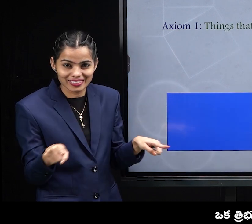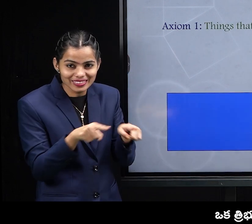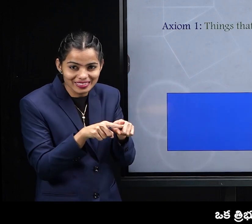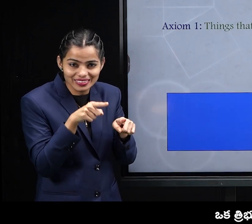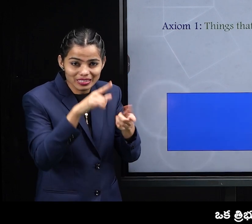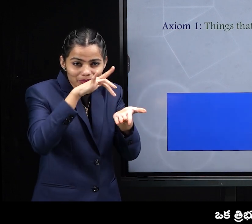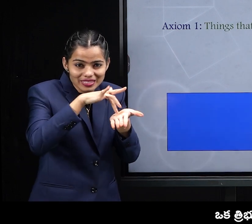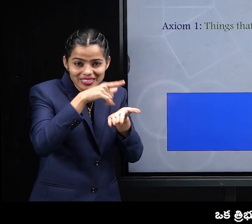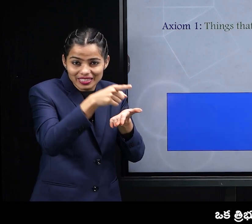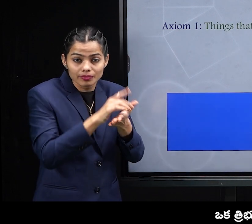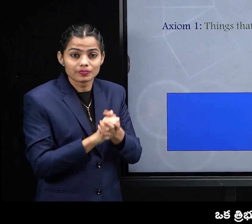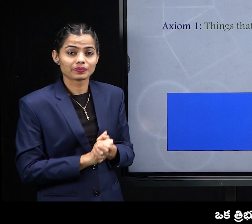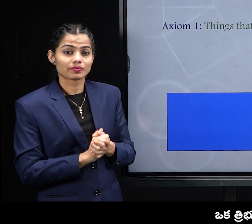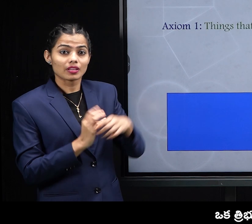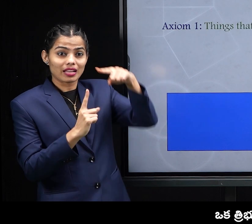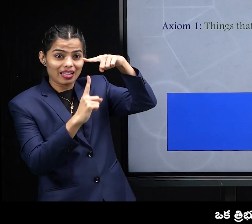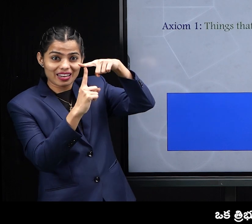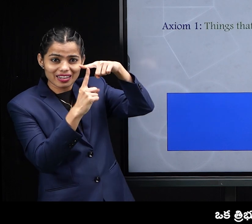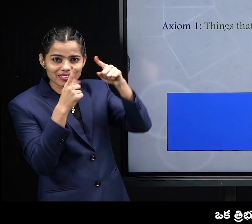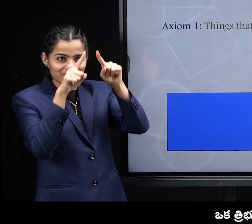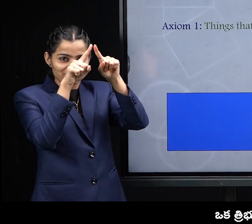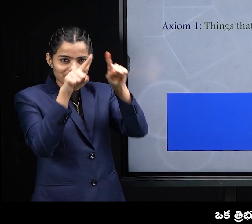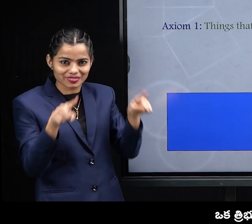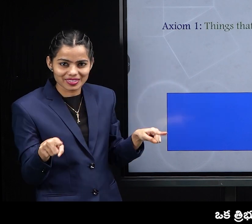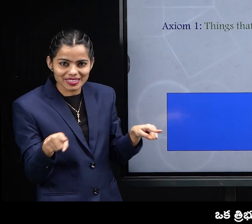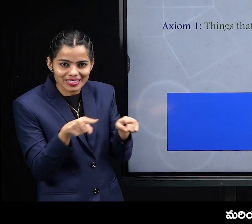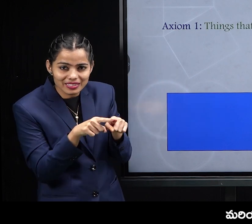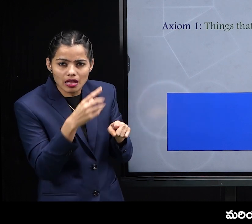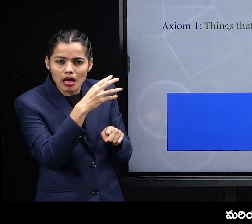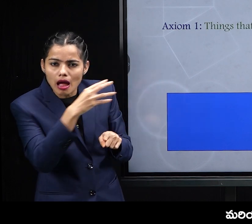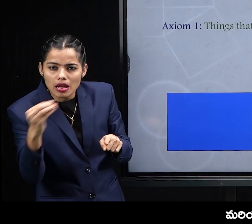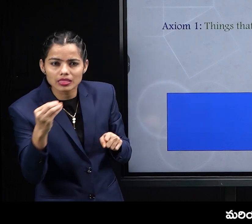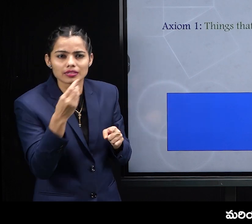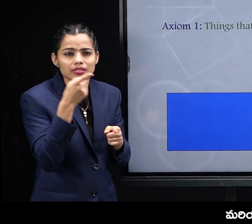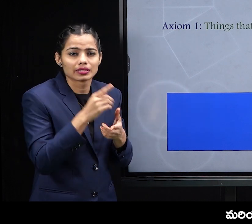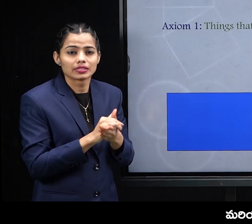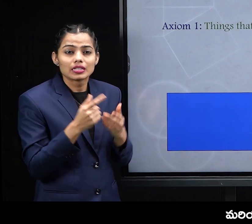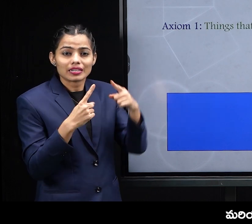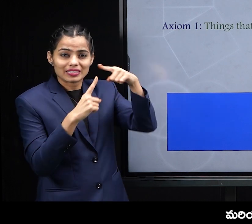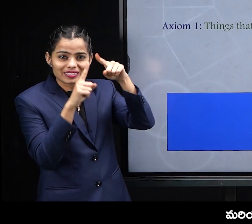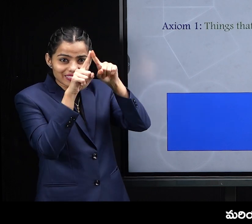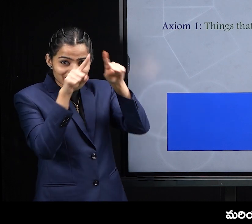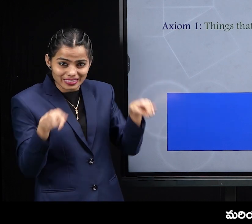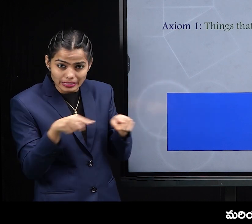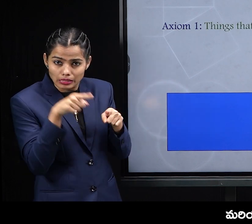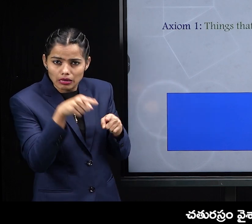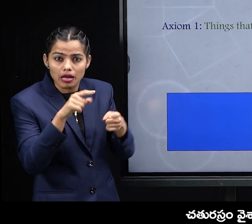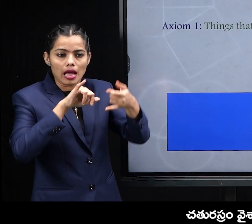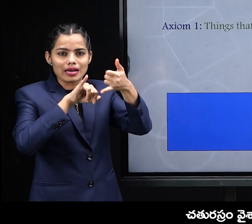సామానంం మరియు ఆ త్రిబుజ వఈసాల్యం చత్రస్రం